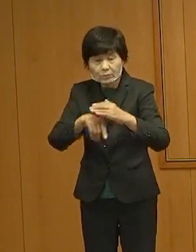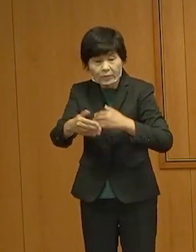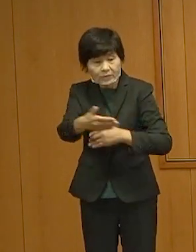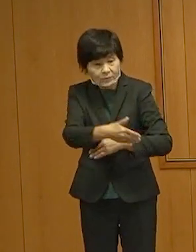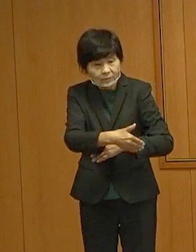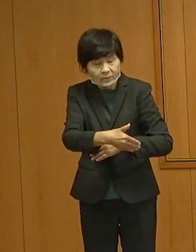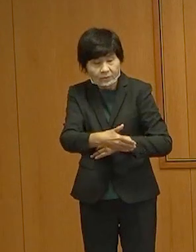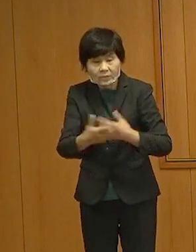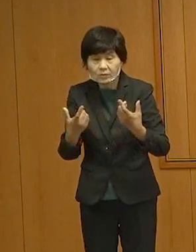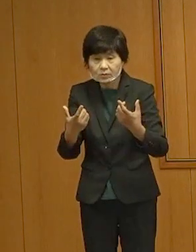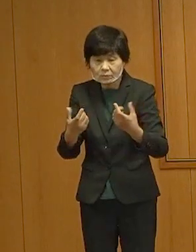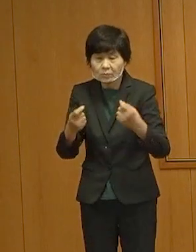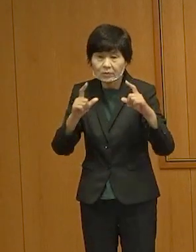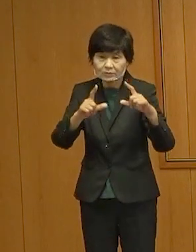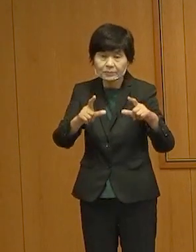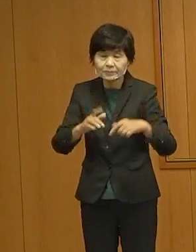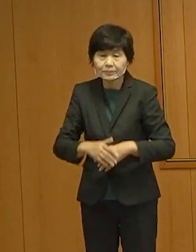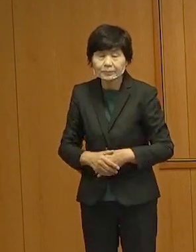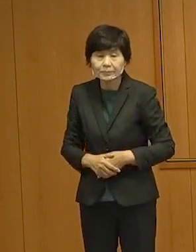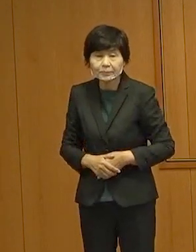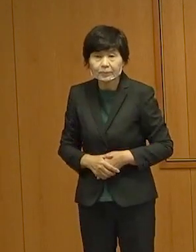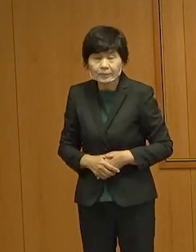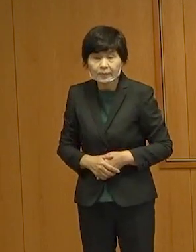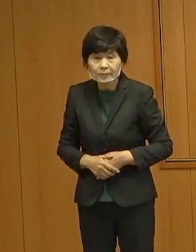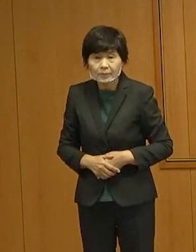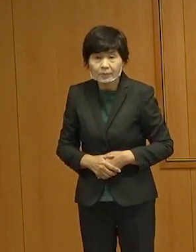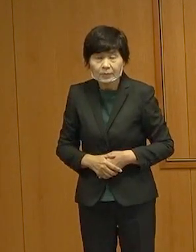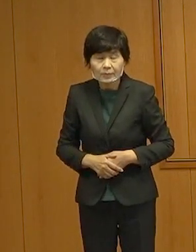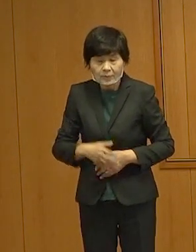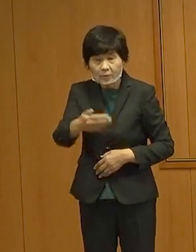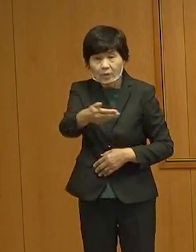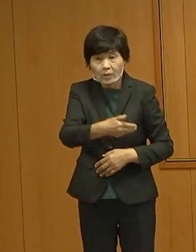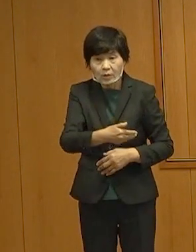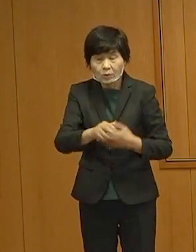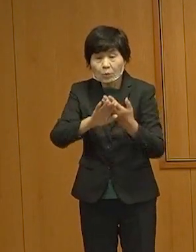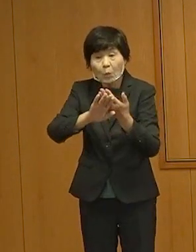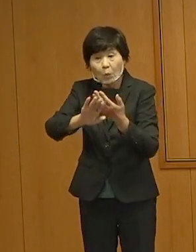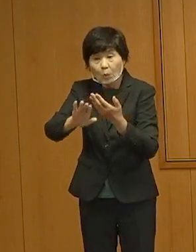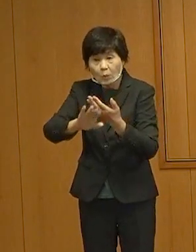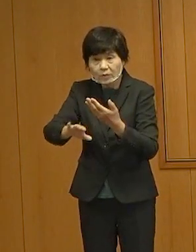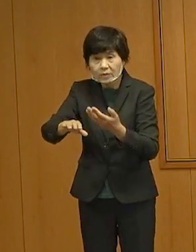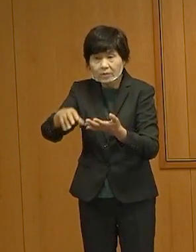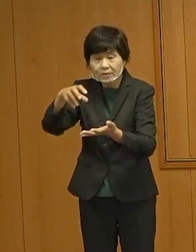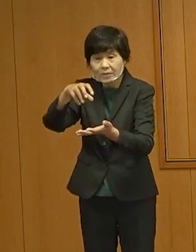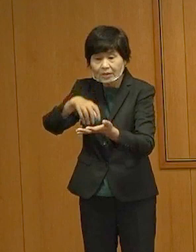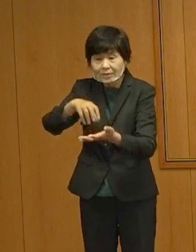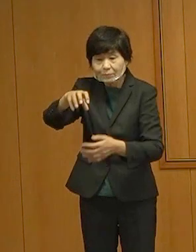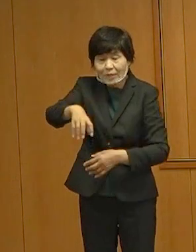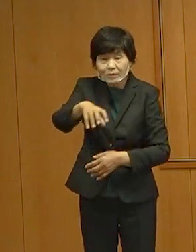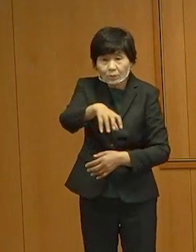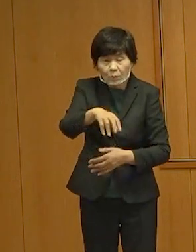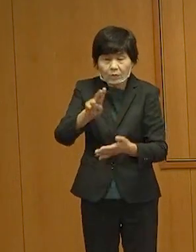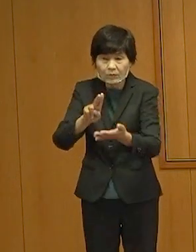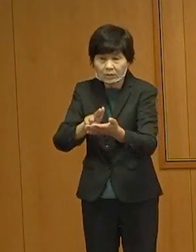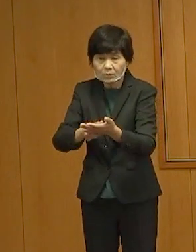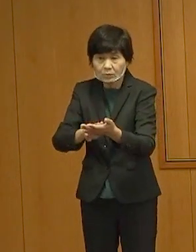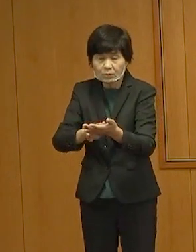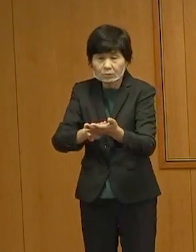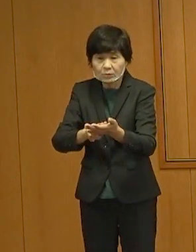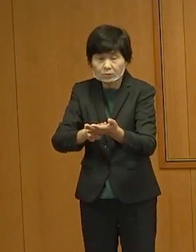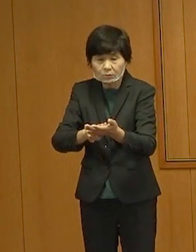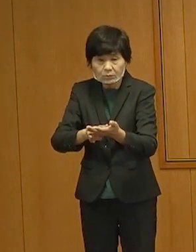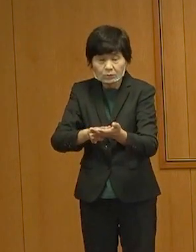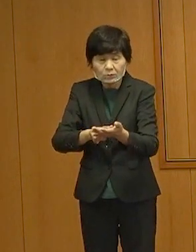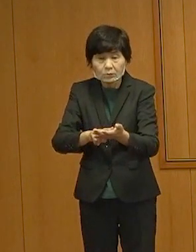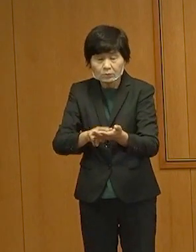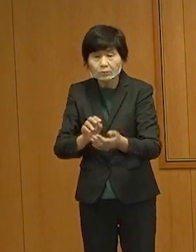していこうというふうに考えています、 は い は い、 その後、まあ、設置場所とかを決めていくということなんですけれども、はい、具体的に開設